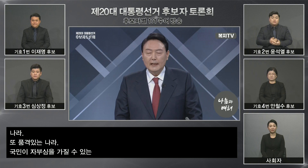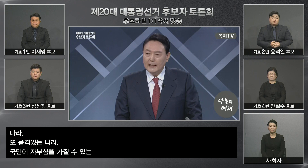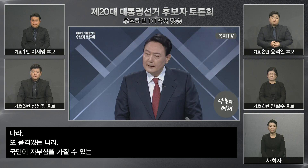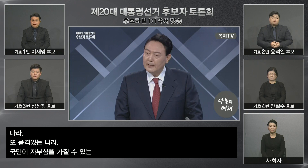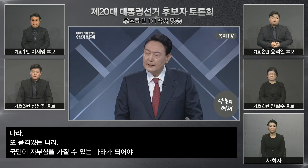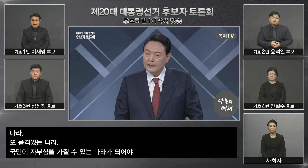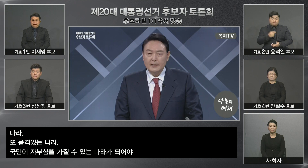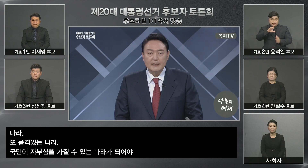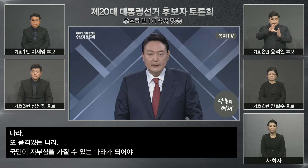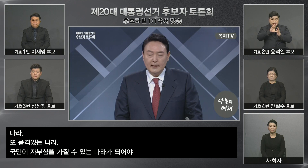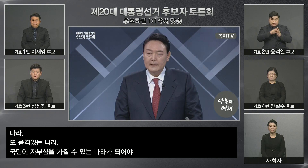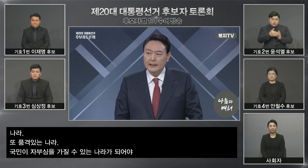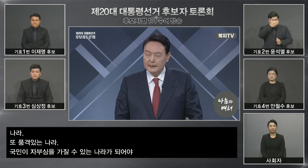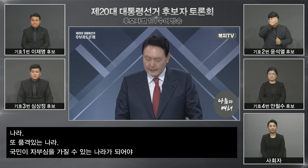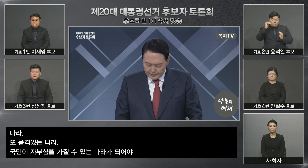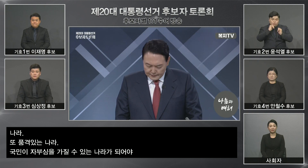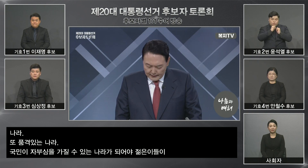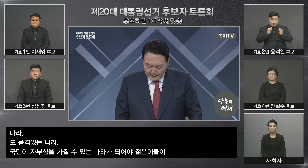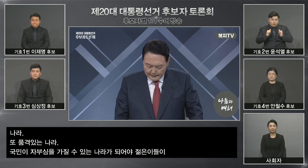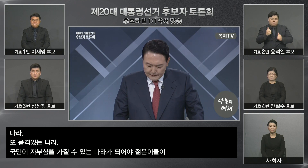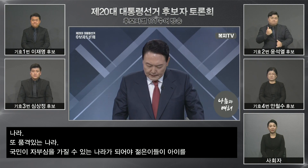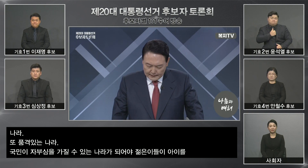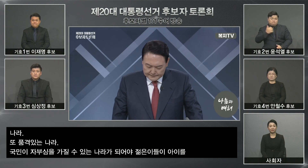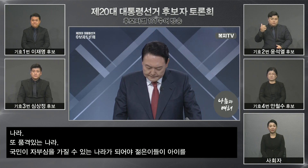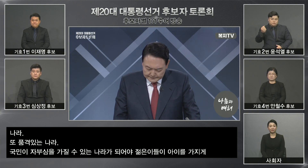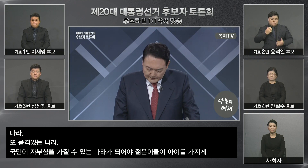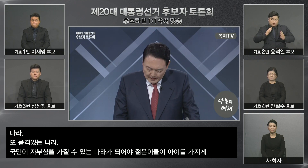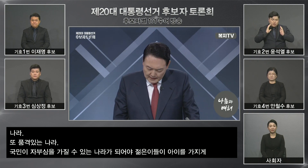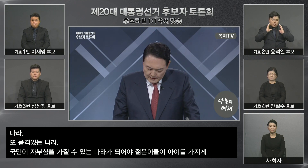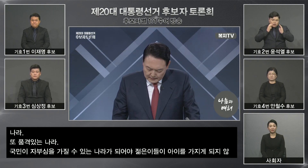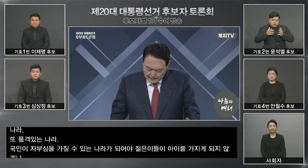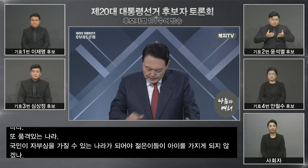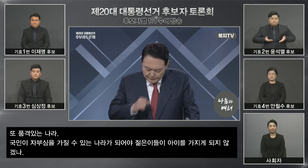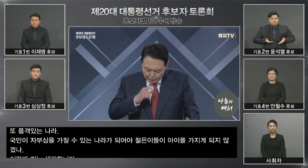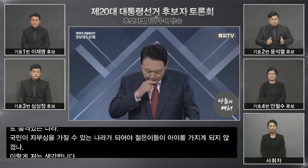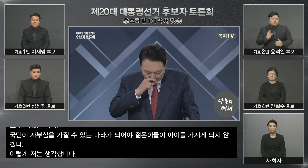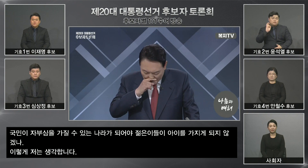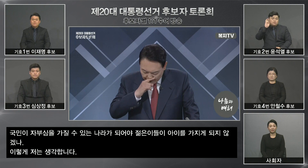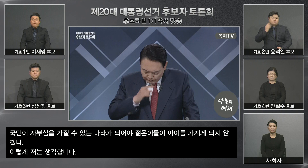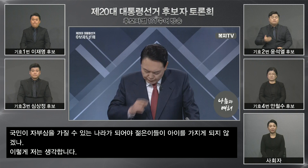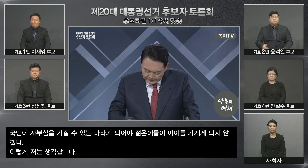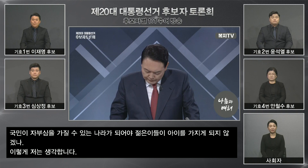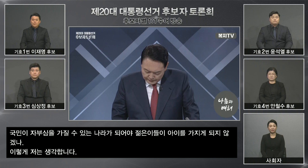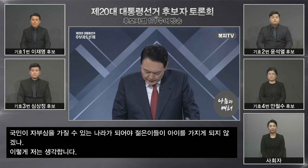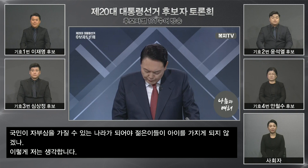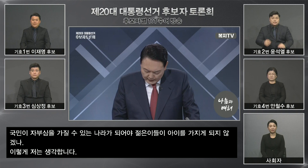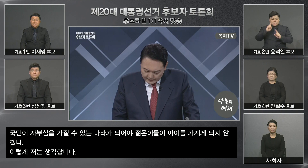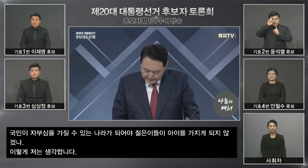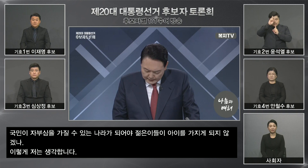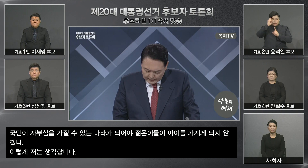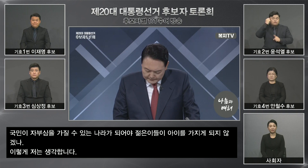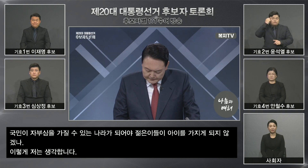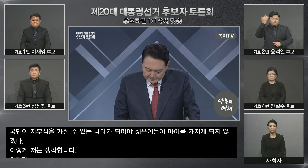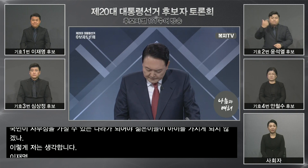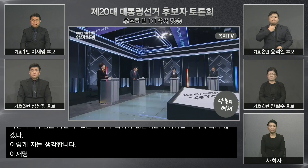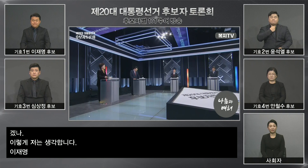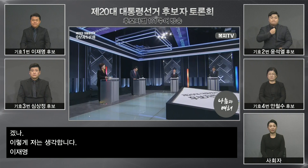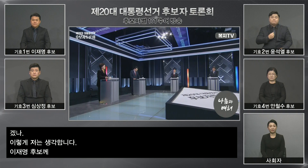젊은이들이 아이를 가지게 되지 않겠나 이렇게 저는 생각합니다. 그 이재명 후보께 한번